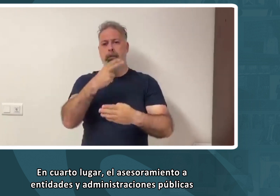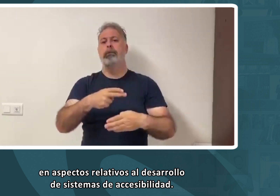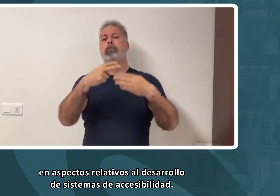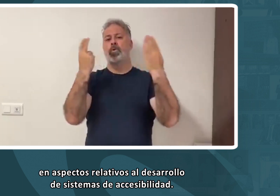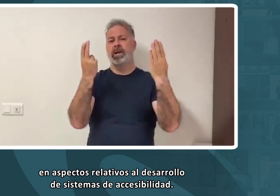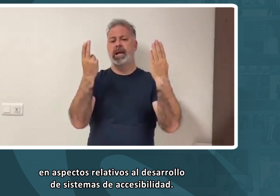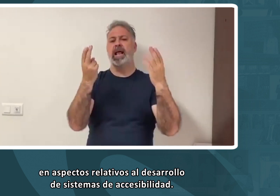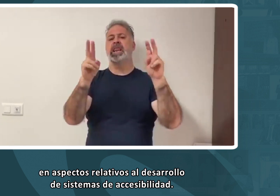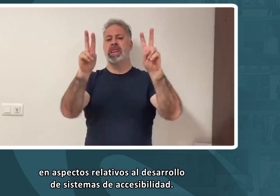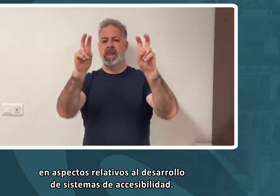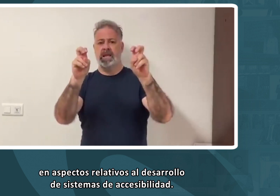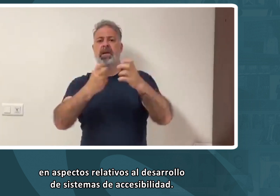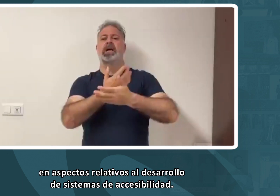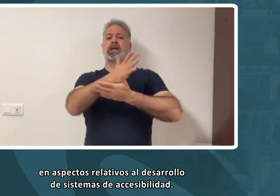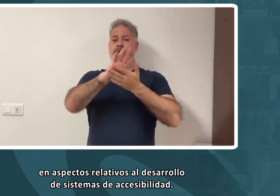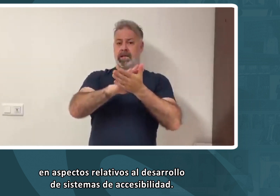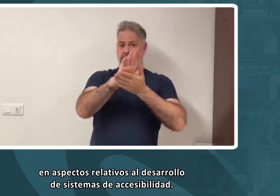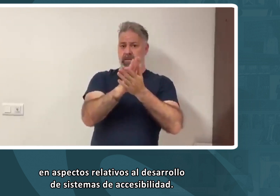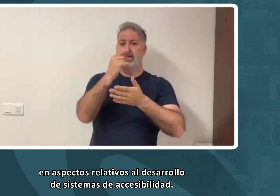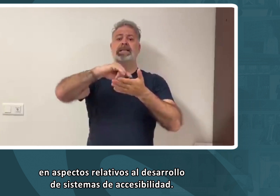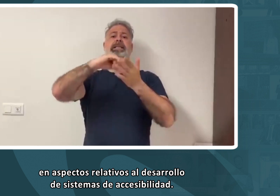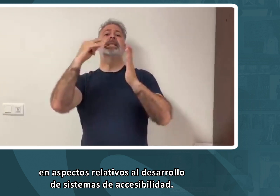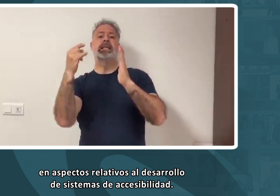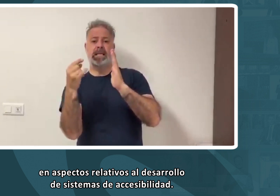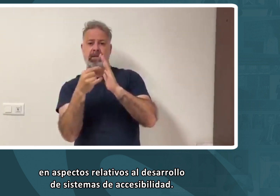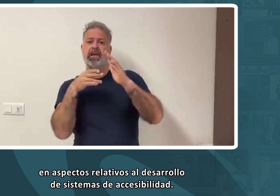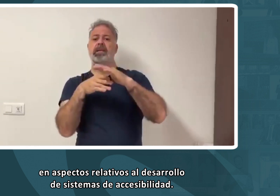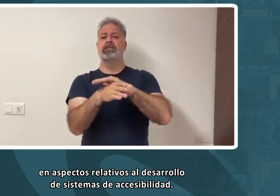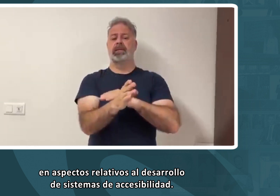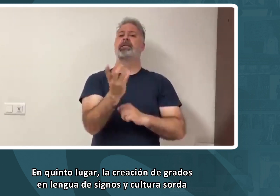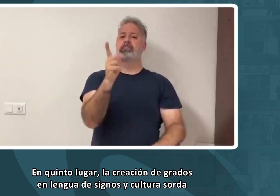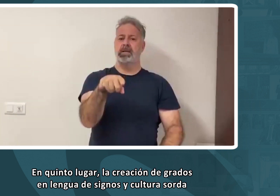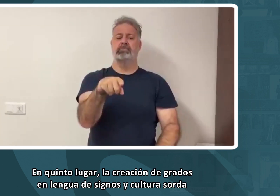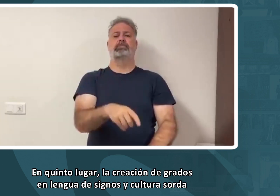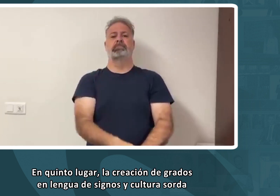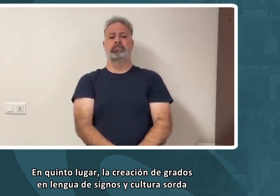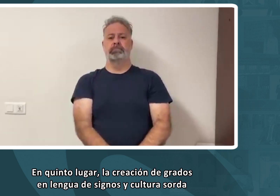en aspectos relativos al desarrollo de sistemas de accesibilidad.